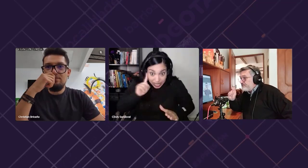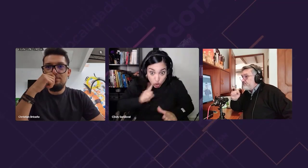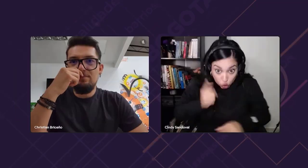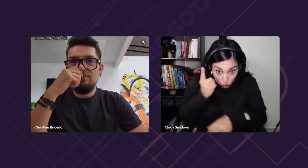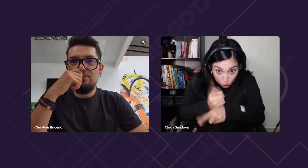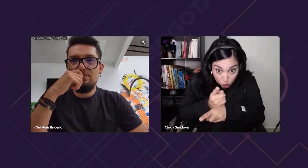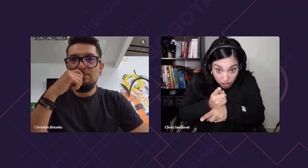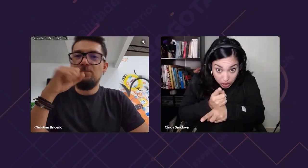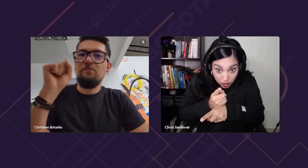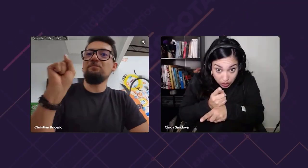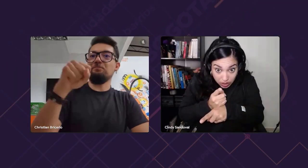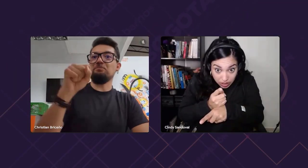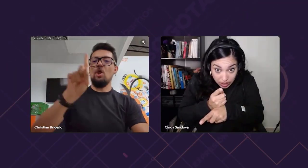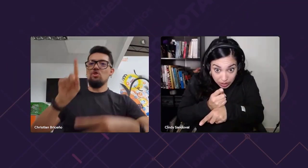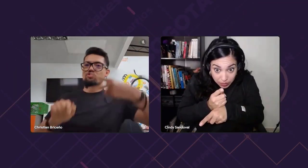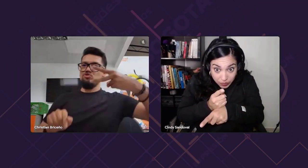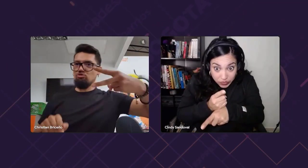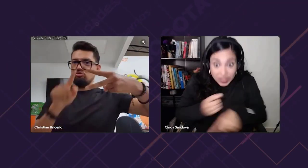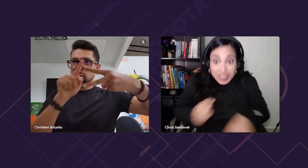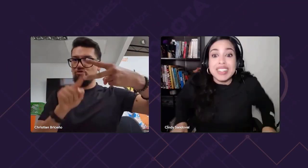¿verdad?